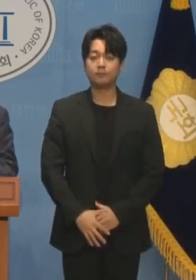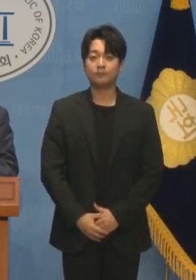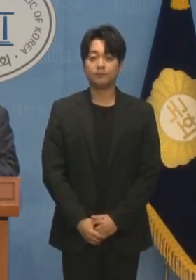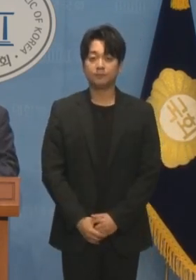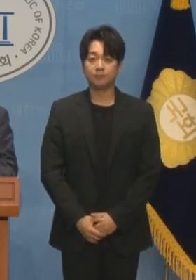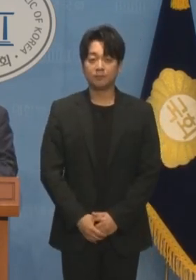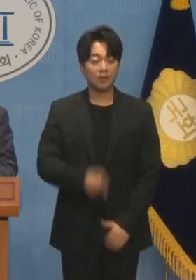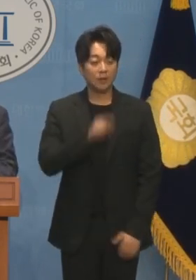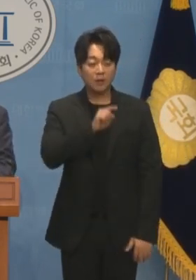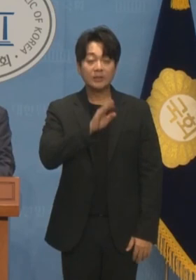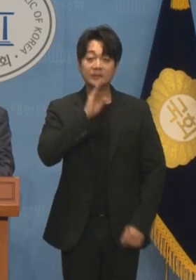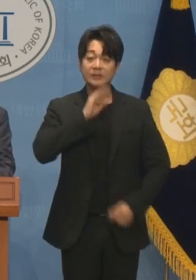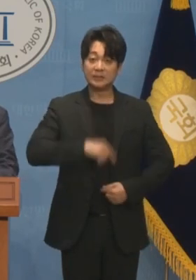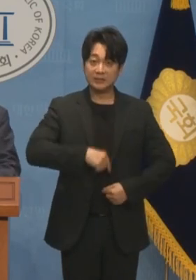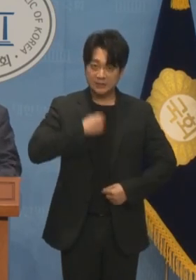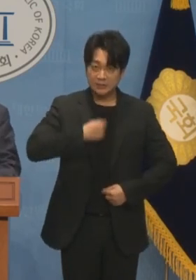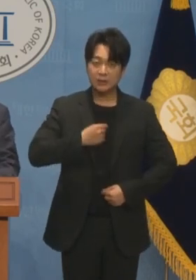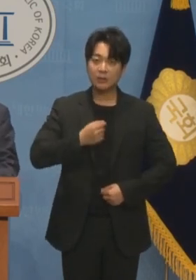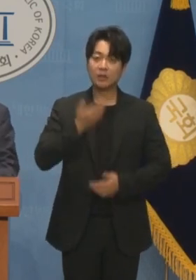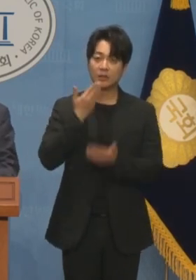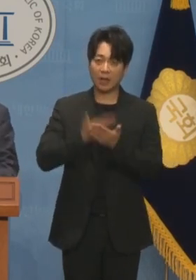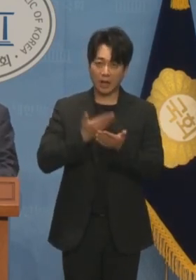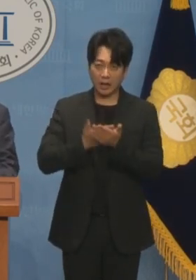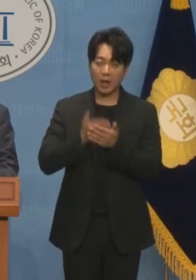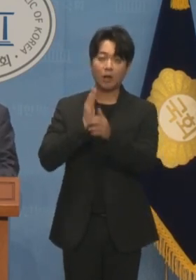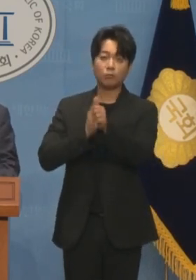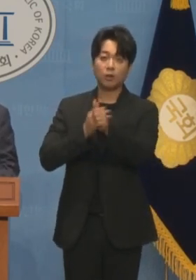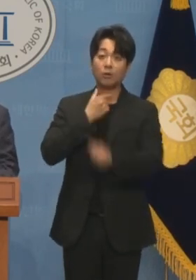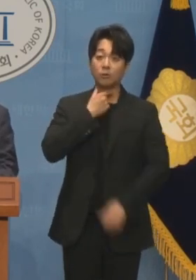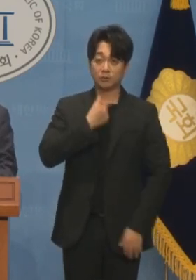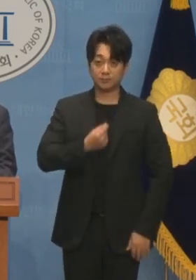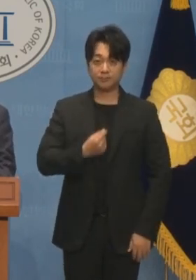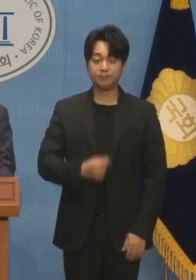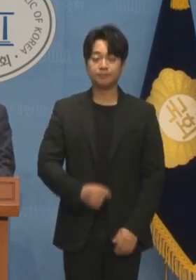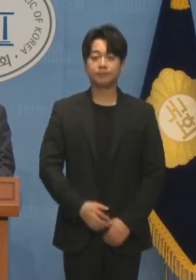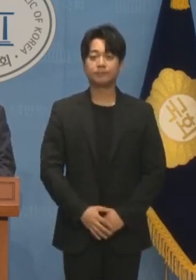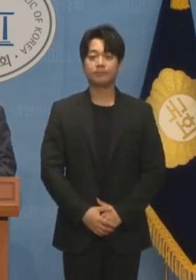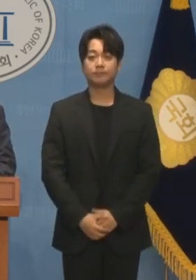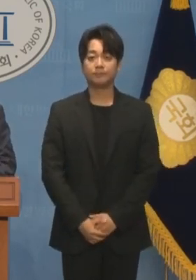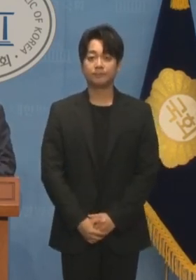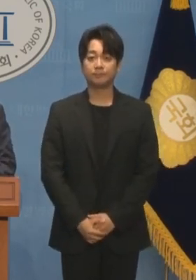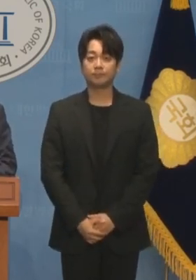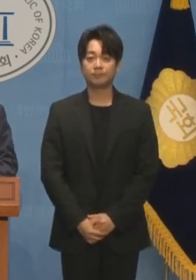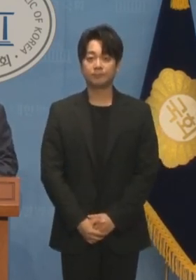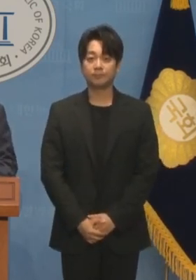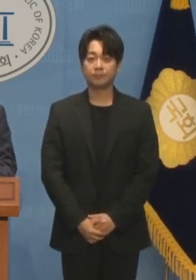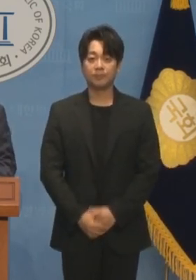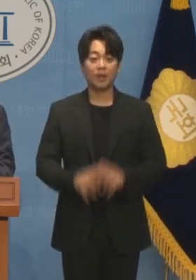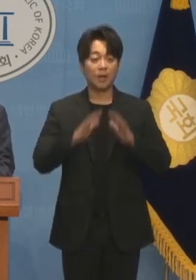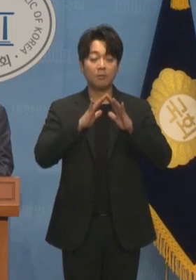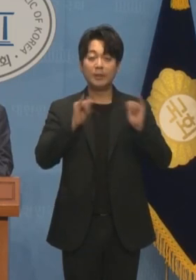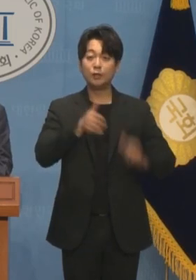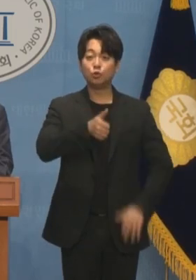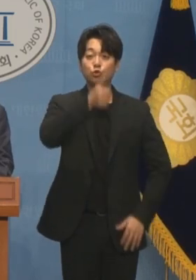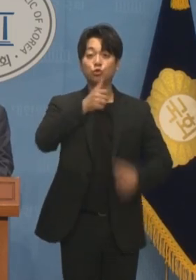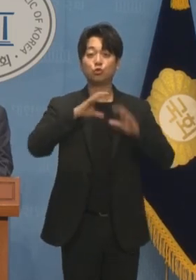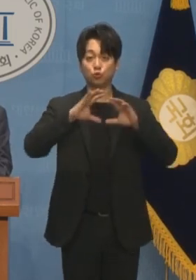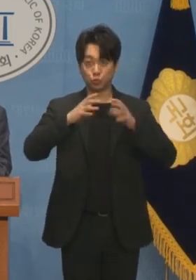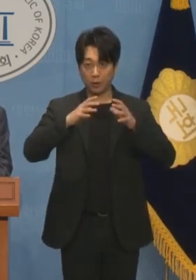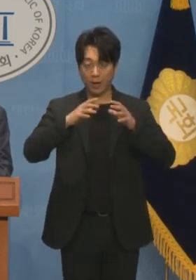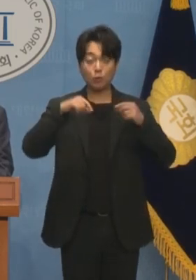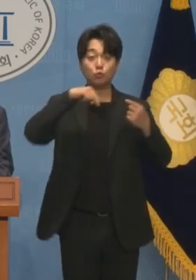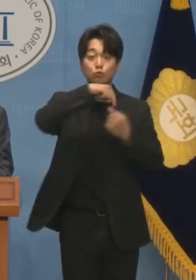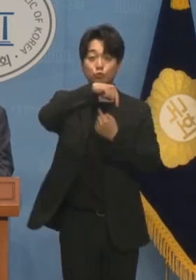규명을 촉구하고자 제가 이 자리에 섰습니다. 민주국가의 국정 운영은